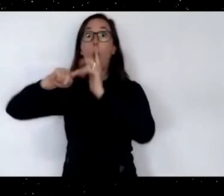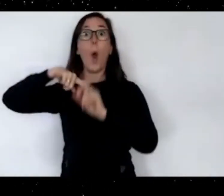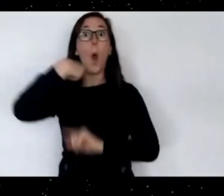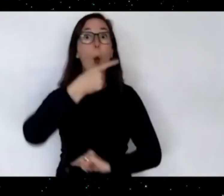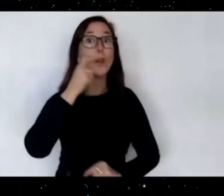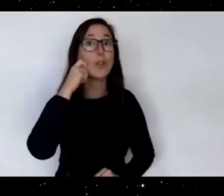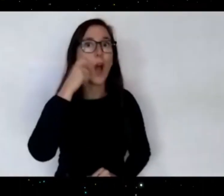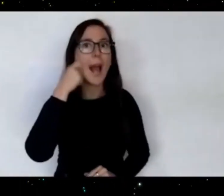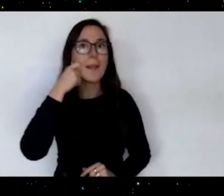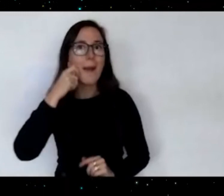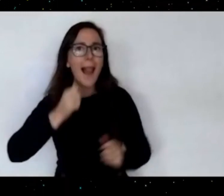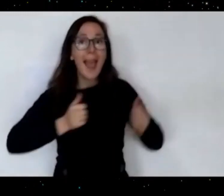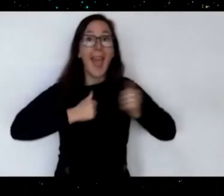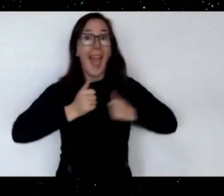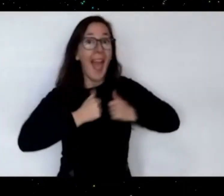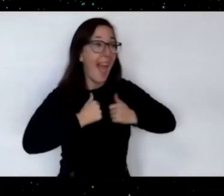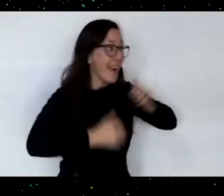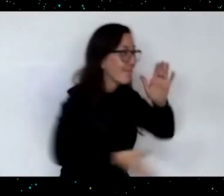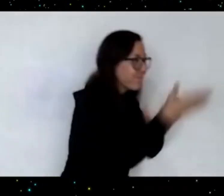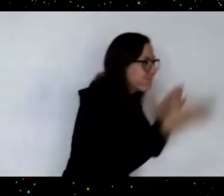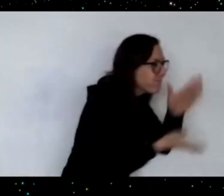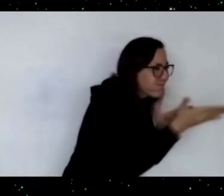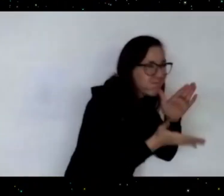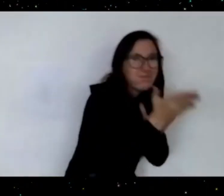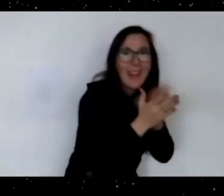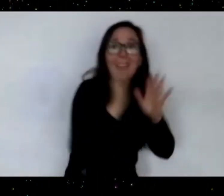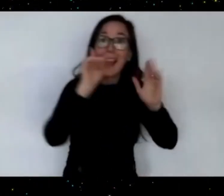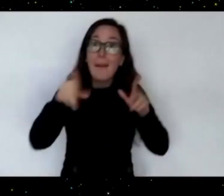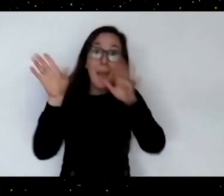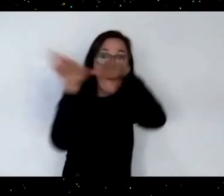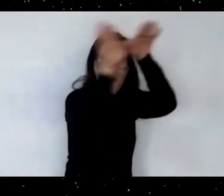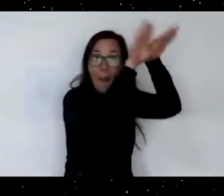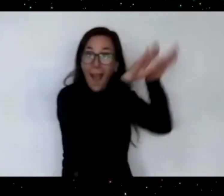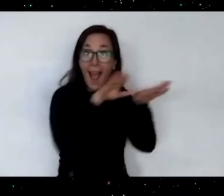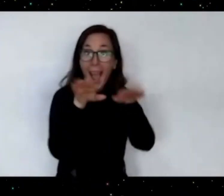Los demás corren y huelan a esconderse.